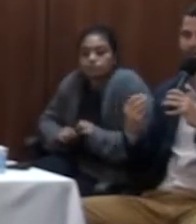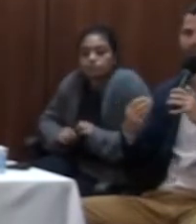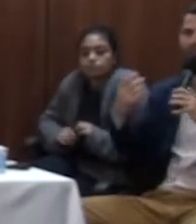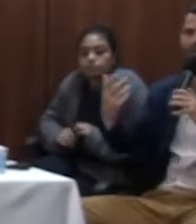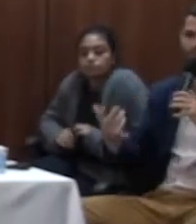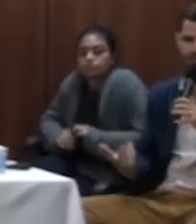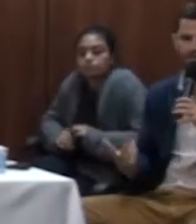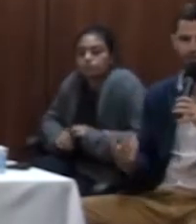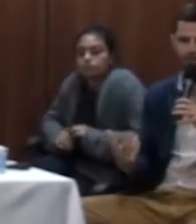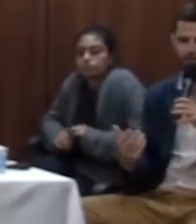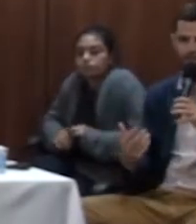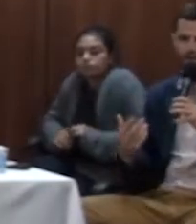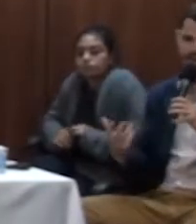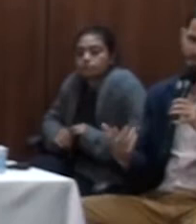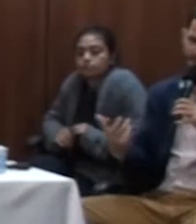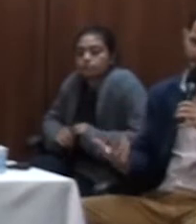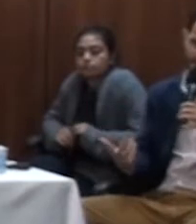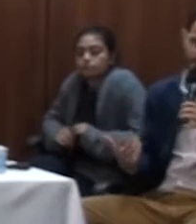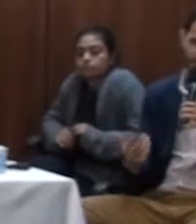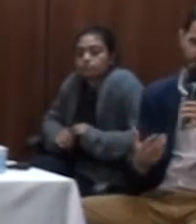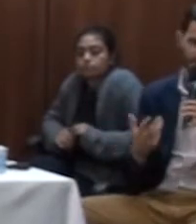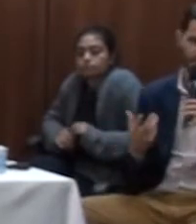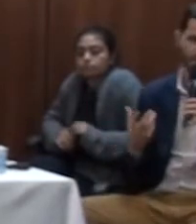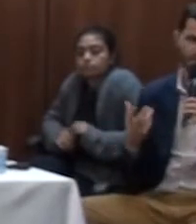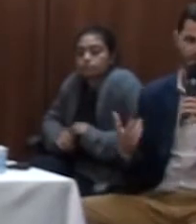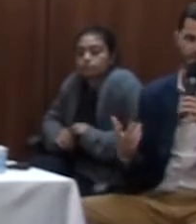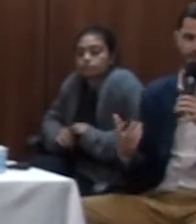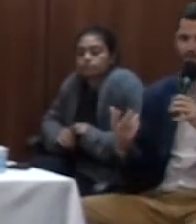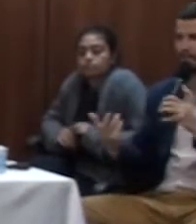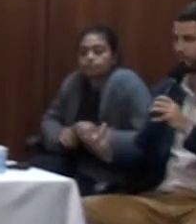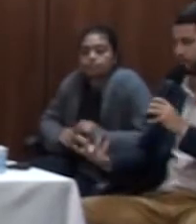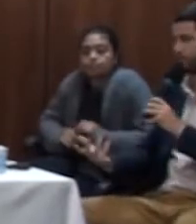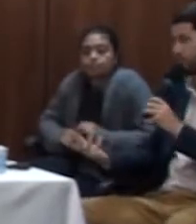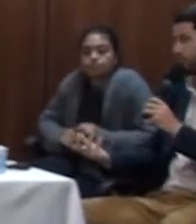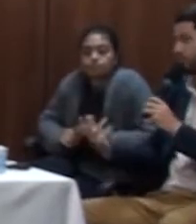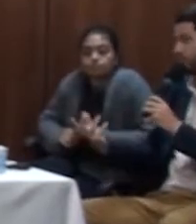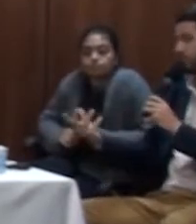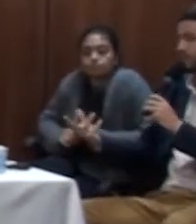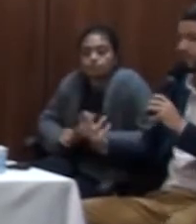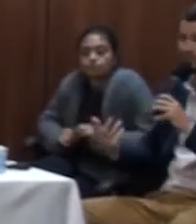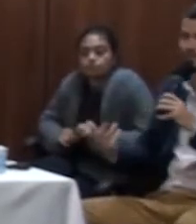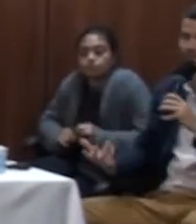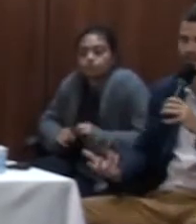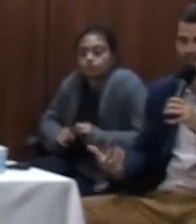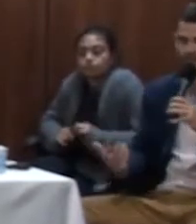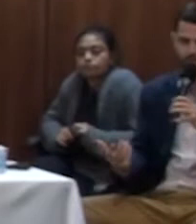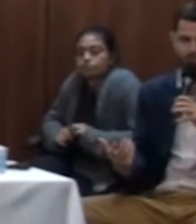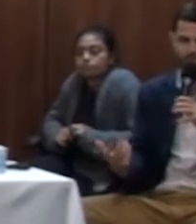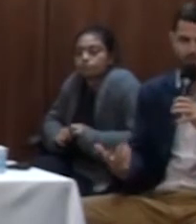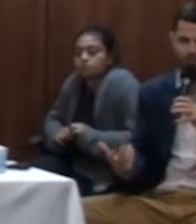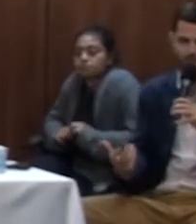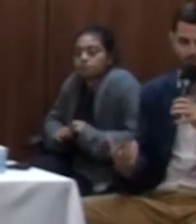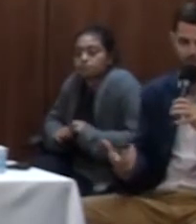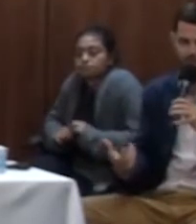a responsabilidade principal é da Secretaria de Saúde. A responsabilidade principal é do SUS, do responsável por executar no